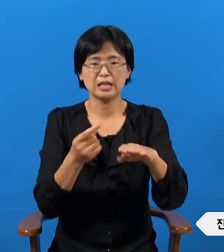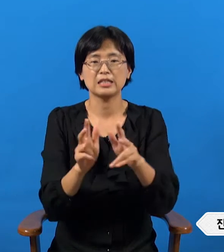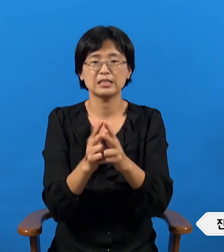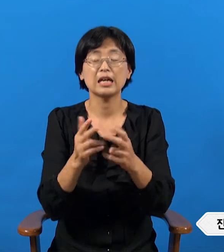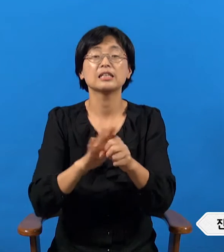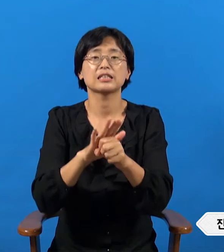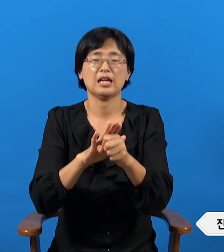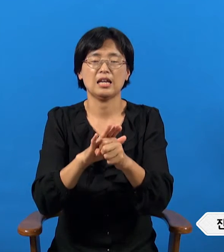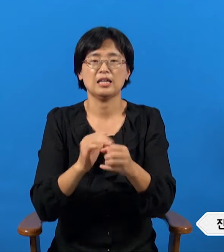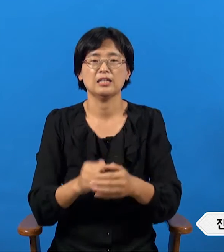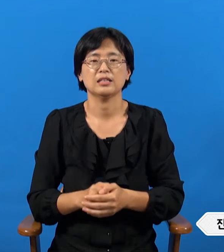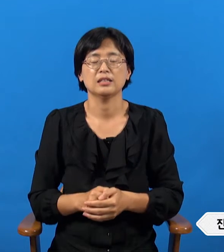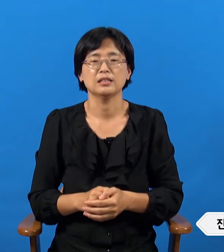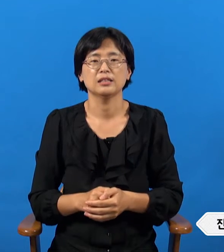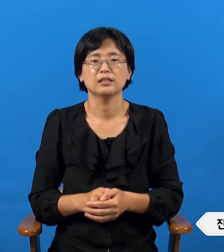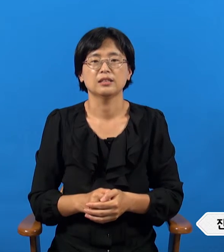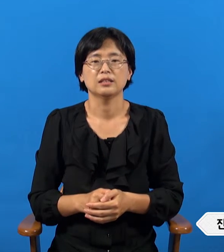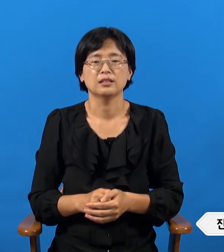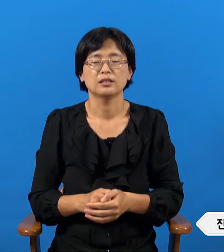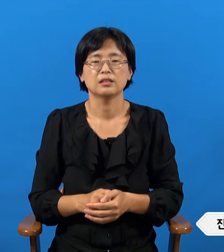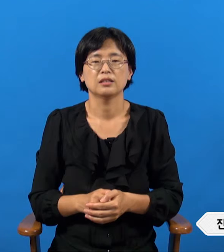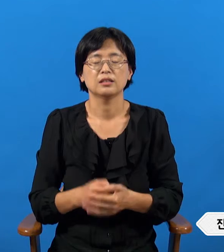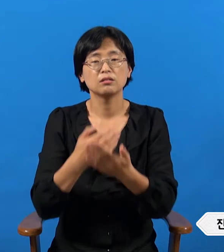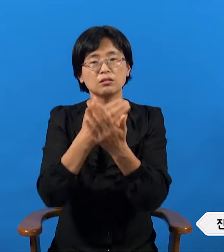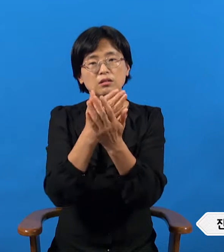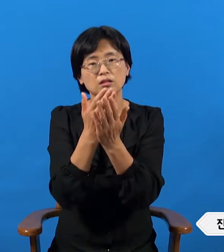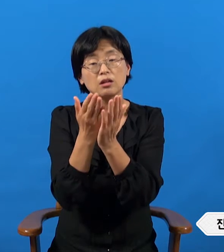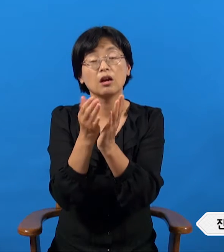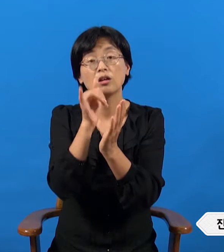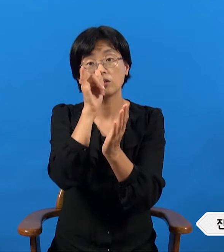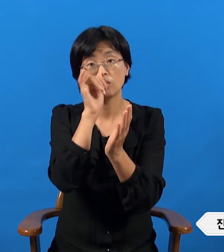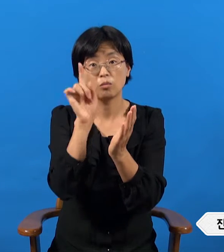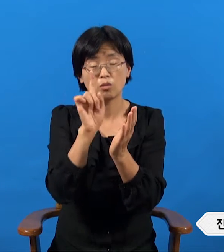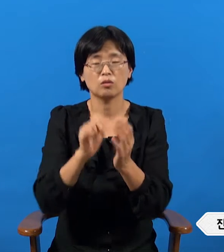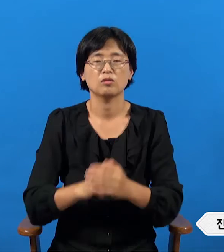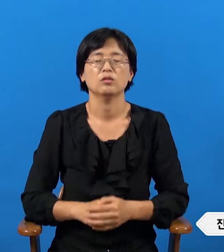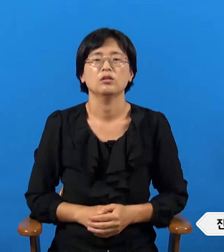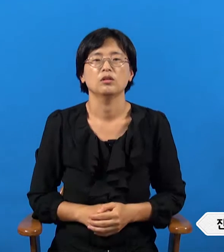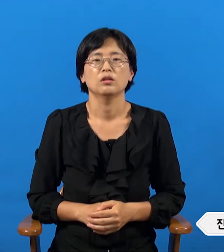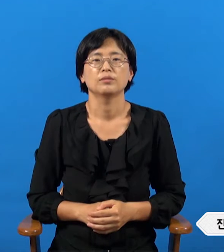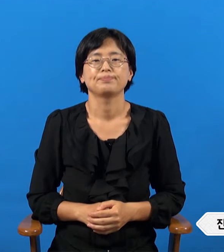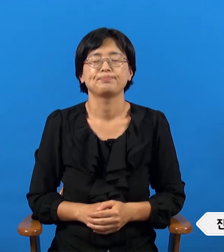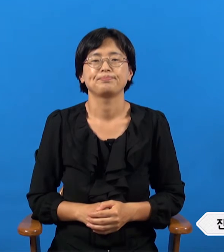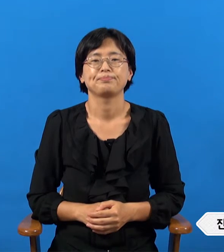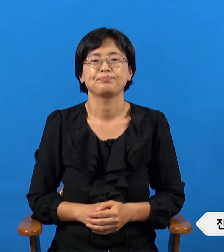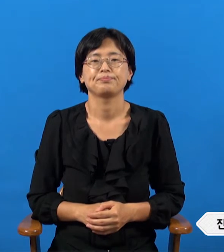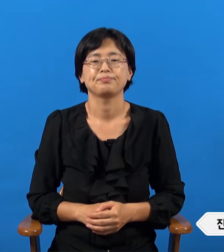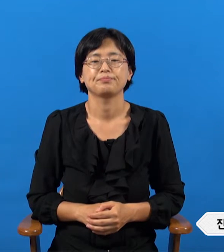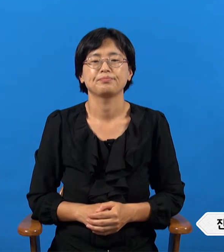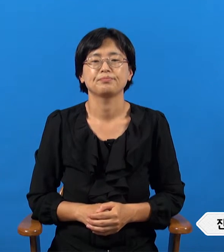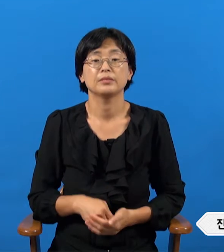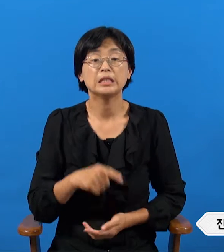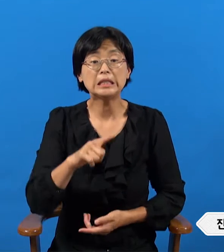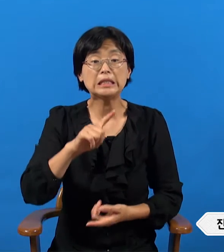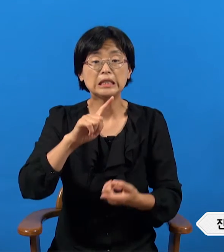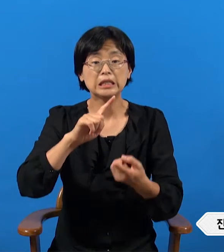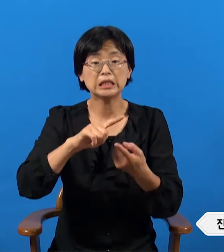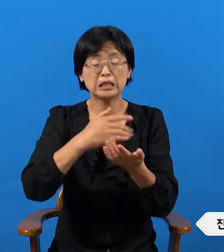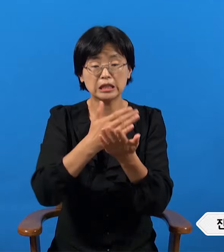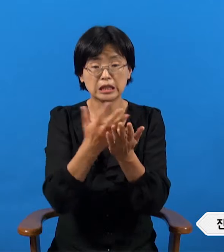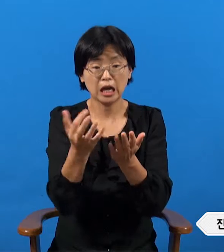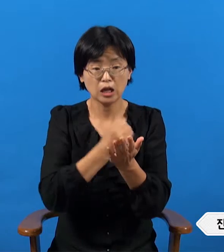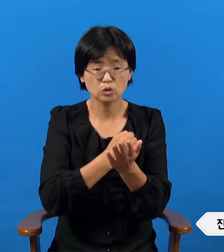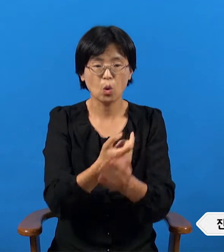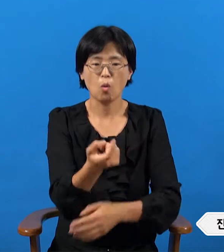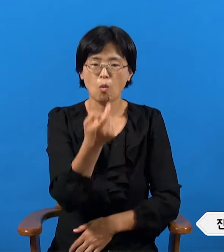모습입니다. 6가지 P를 생각해 봅니다. 우리는 이것을 통해서